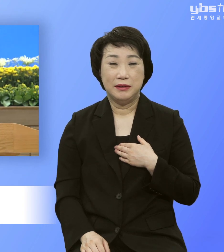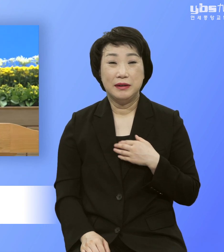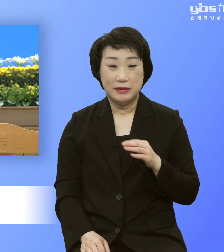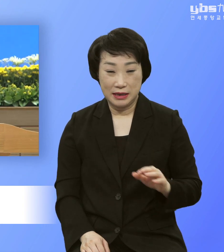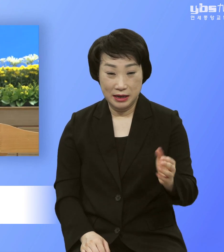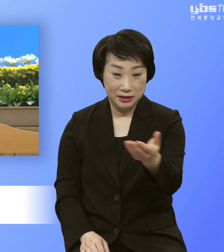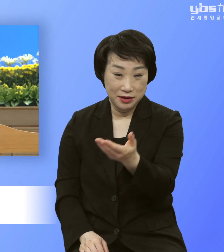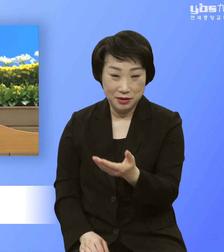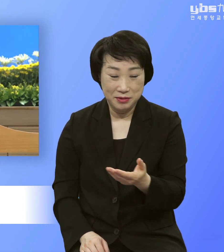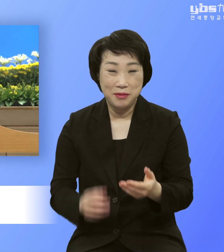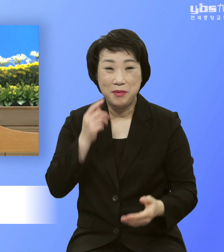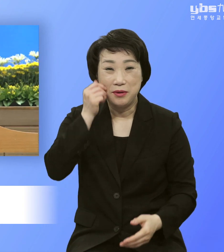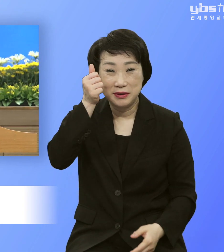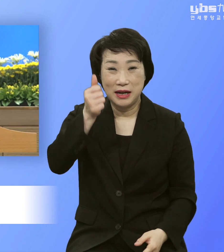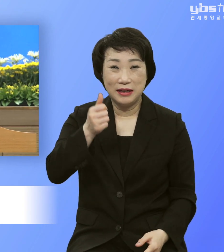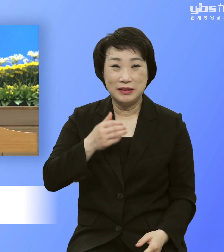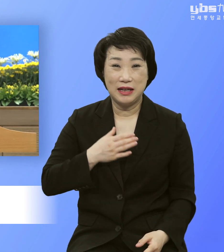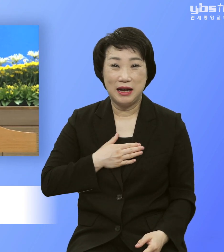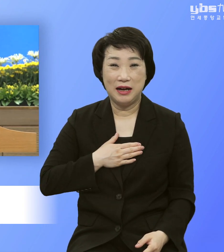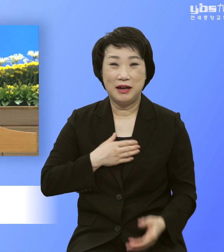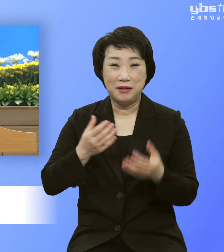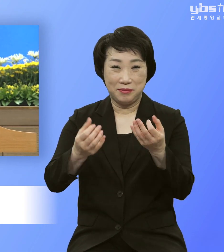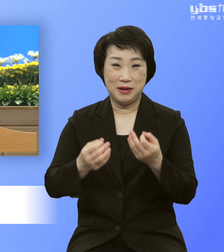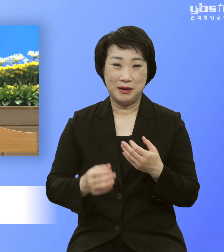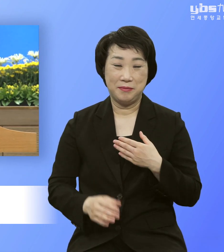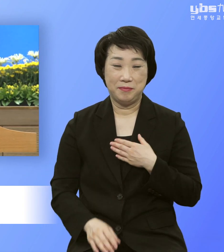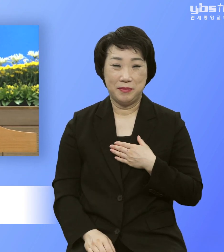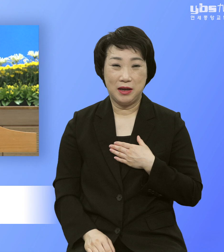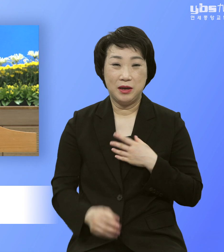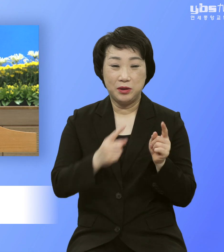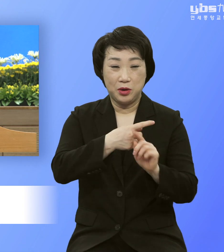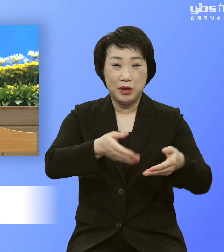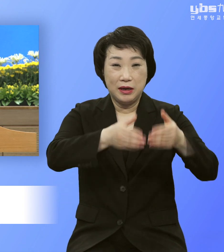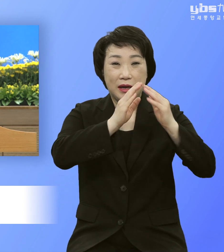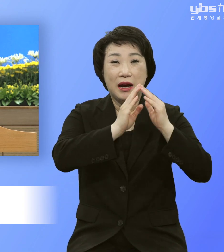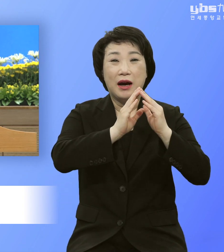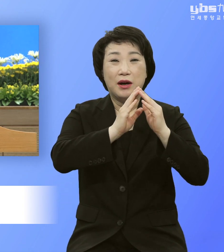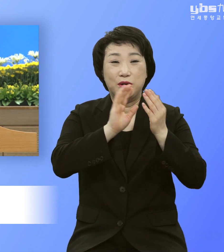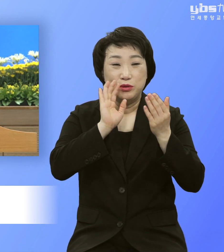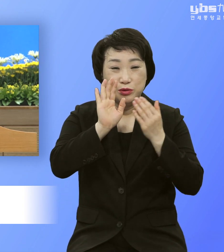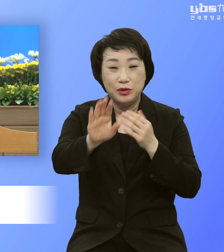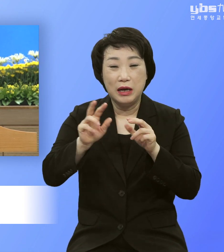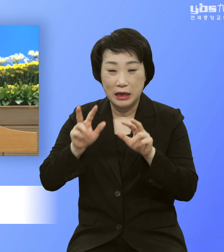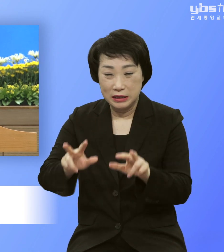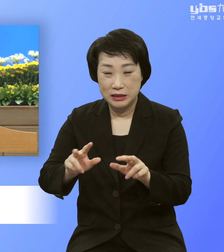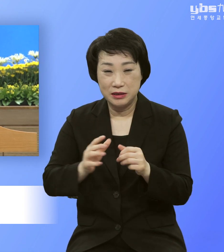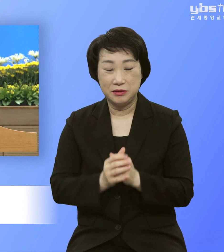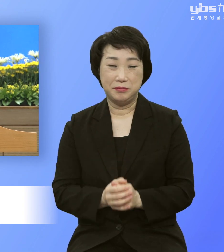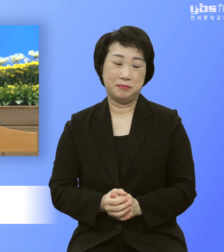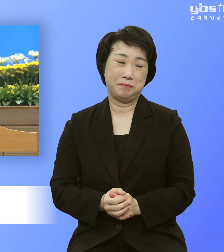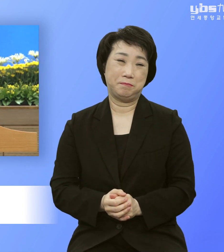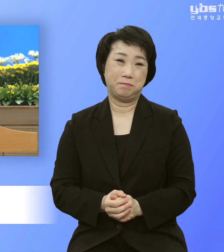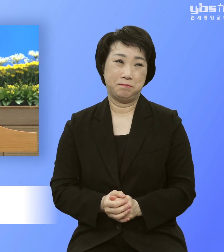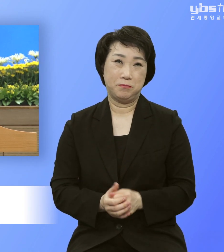자, 여러분의 담임 목사가 교회 개척 오고